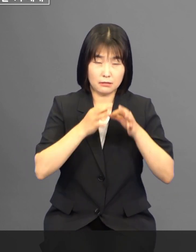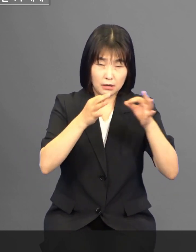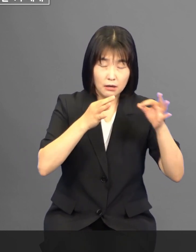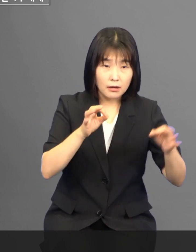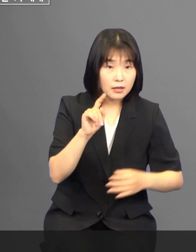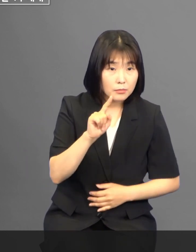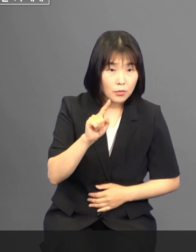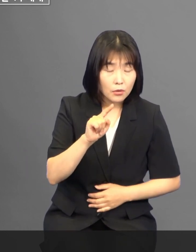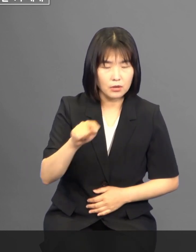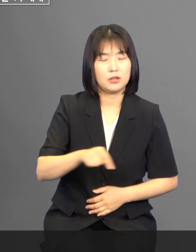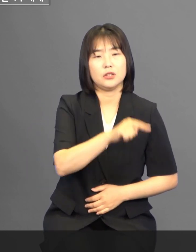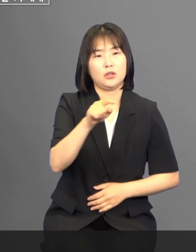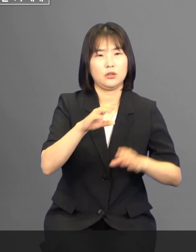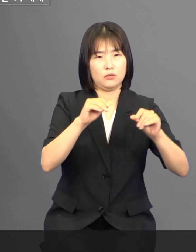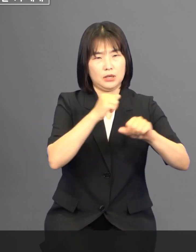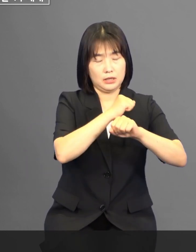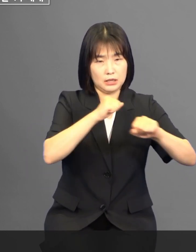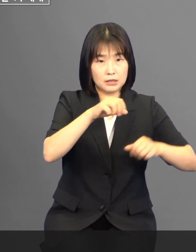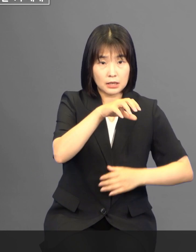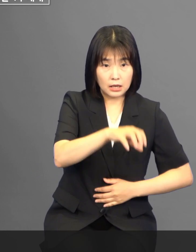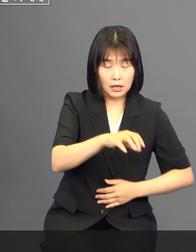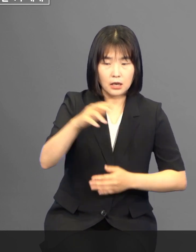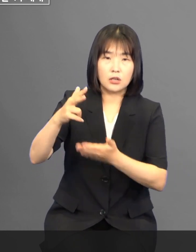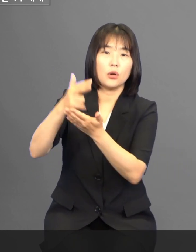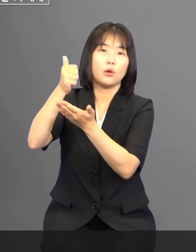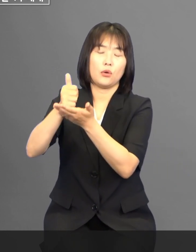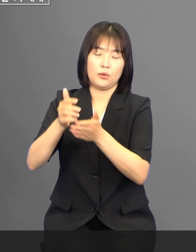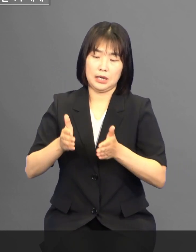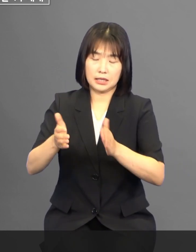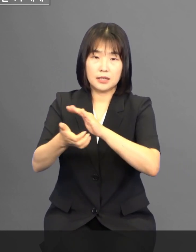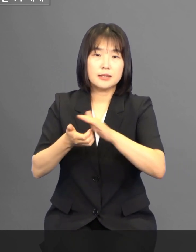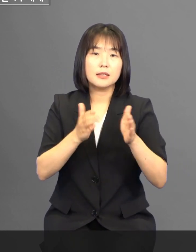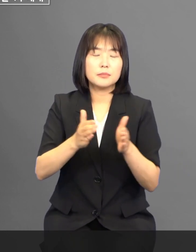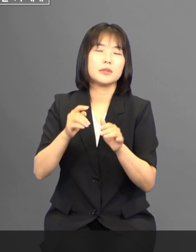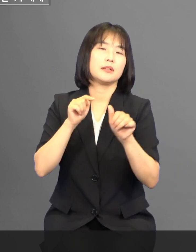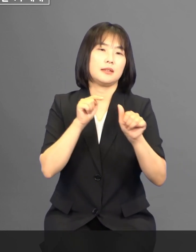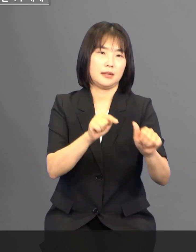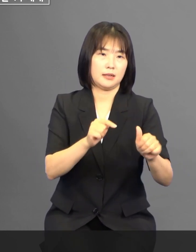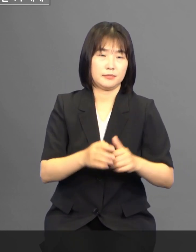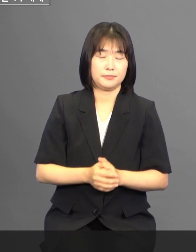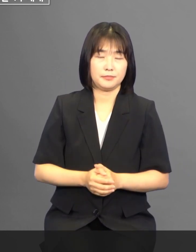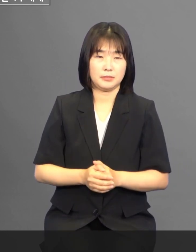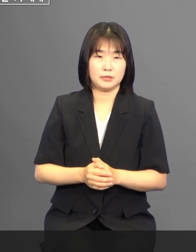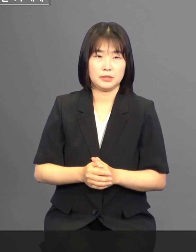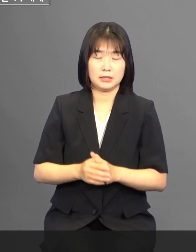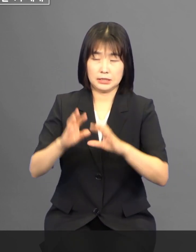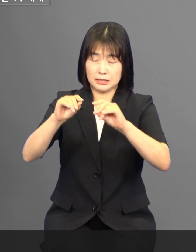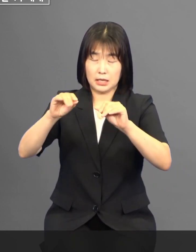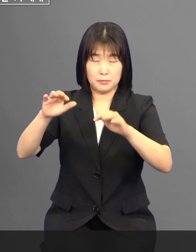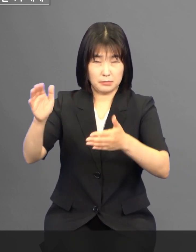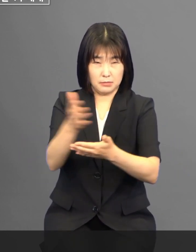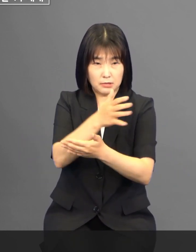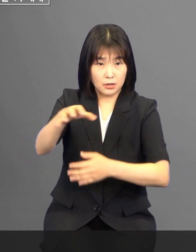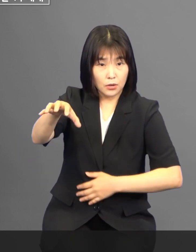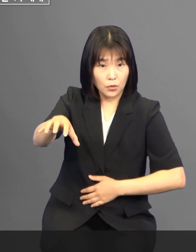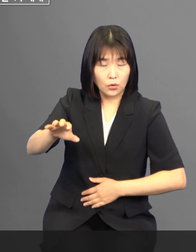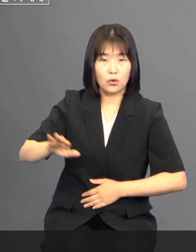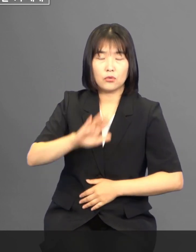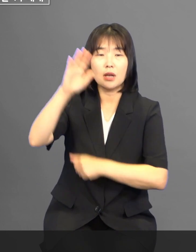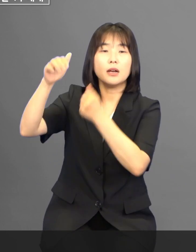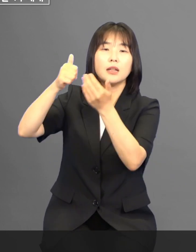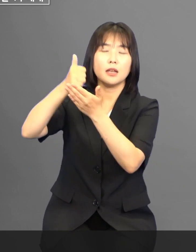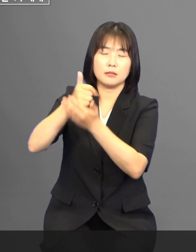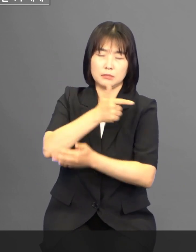외치는 자의 소리여, 이르되 너희는 광야에서 여호와의 길을 예비하라. 사막에서 우리